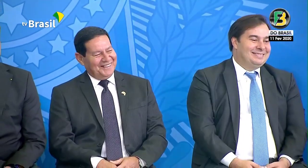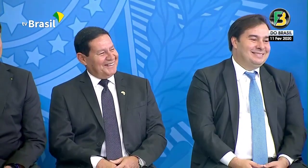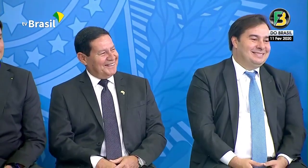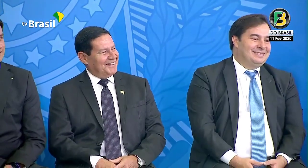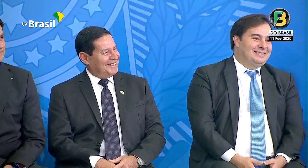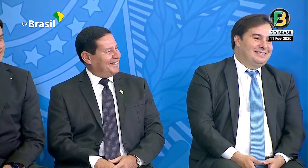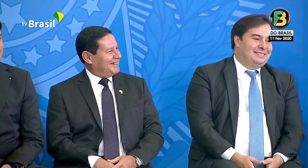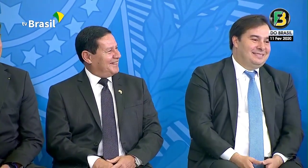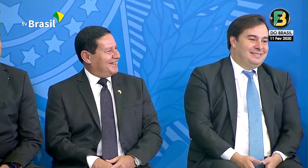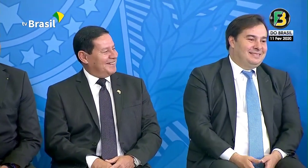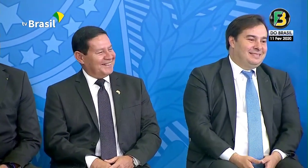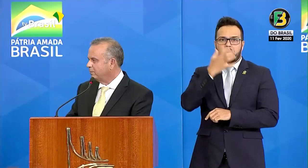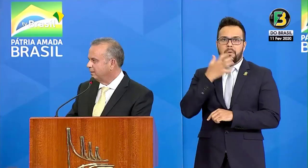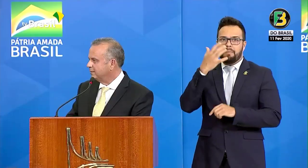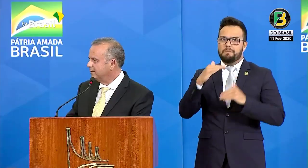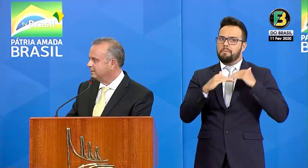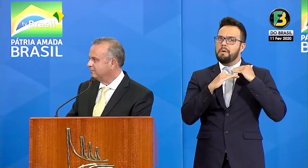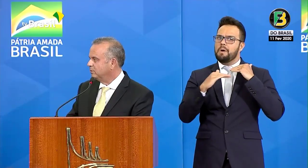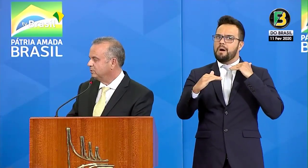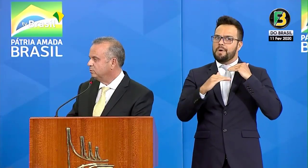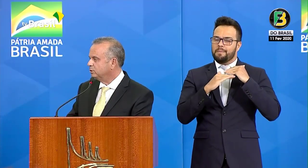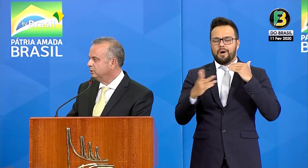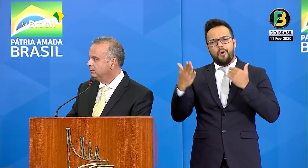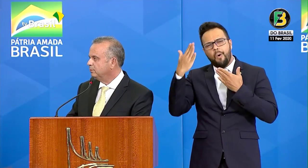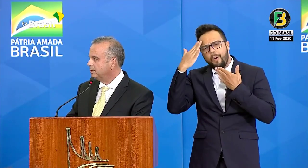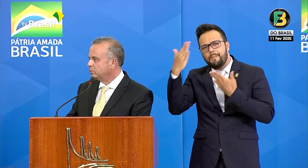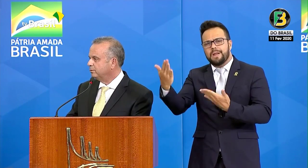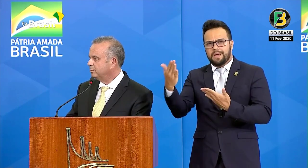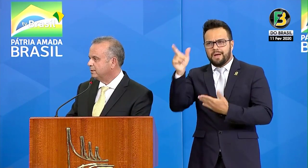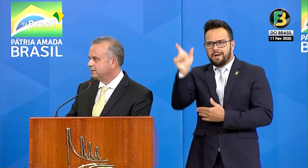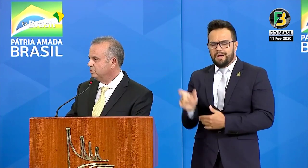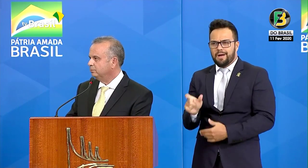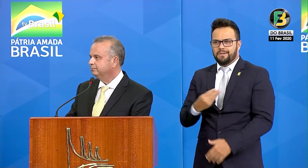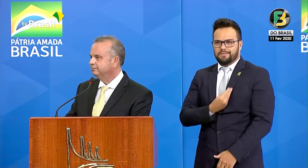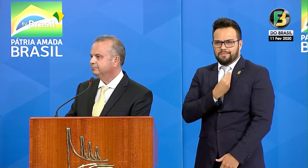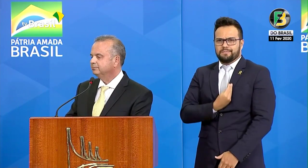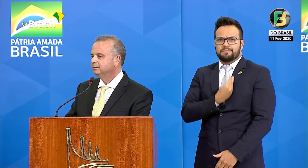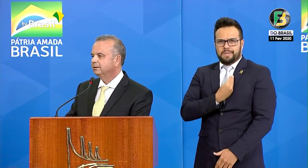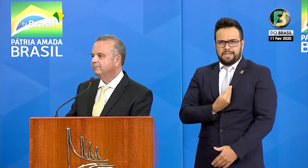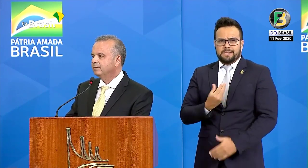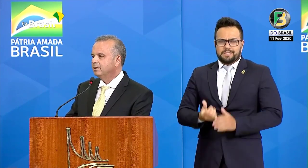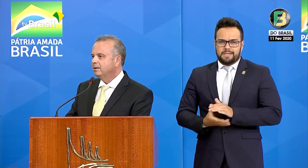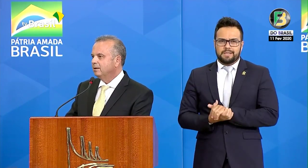o tom. Obrigado, general, pela sua presença, pelo seu estímulo, pela sua vibração.